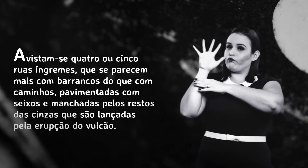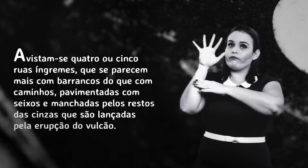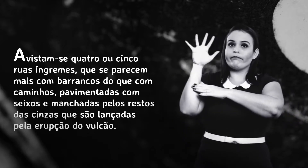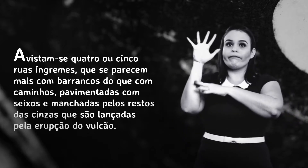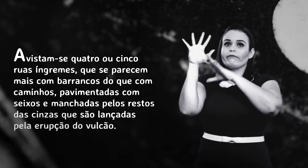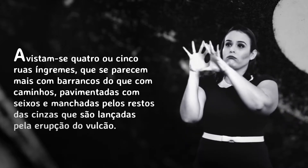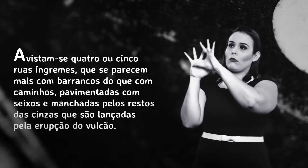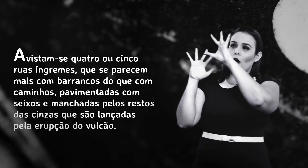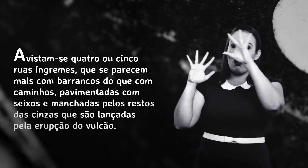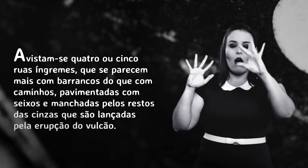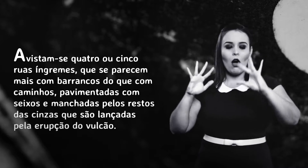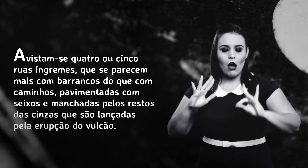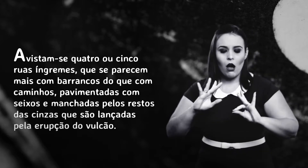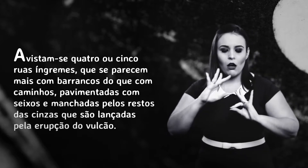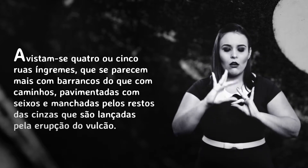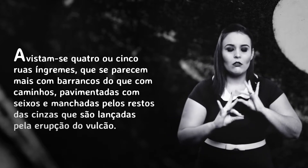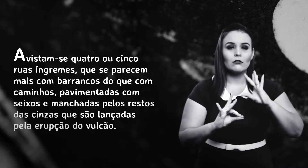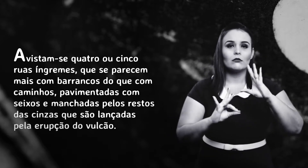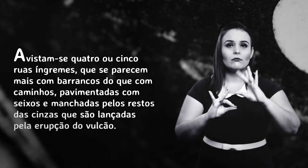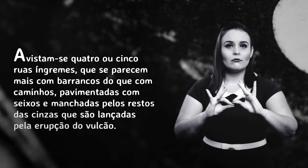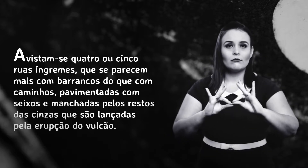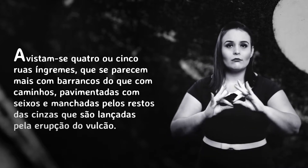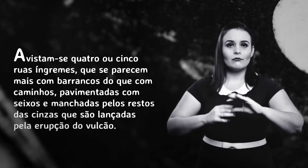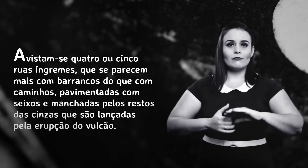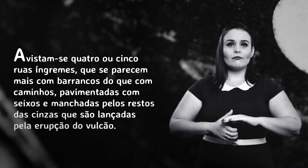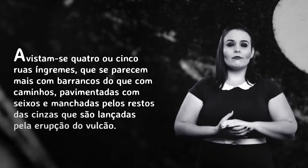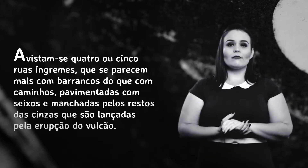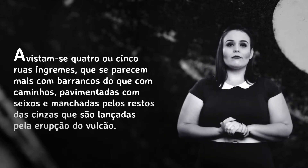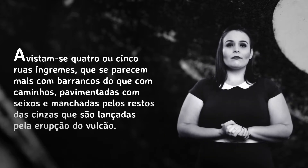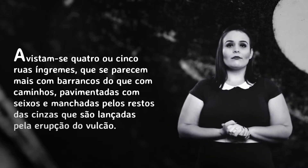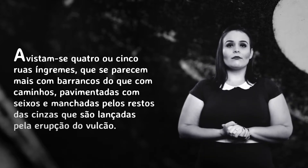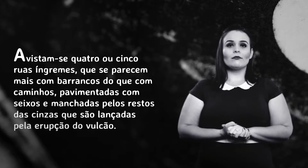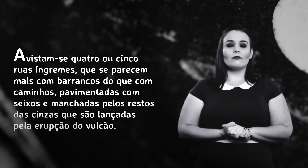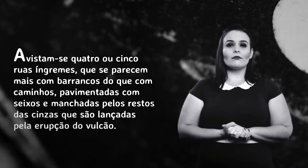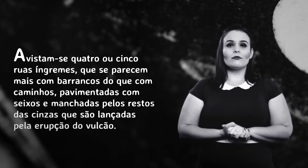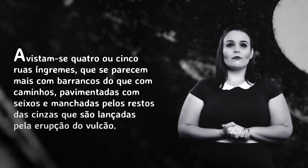das cinzas que são lançadas pela erupção do vulcão.